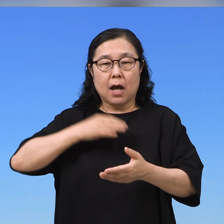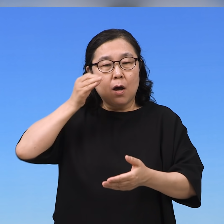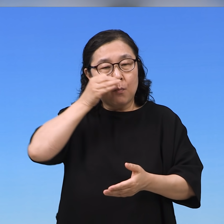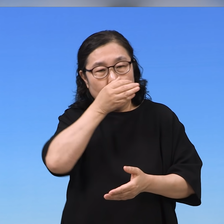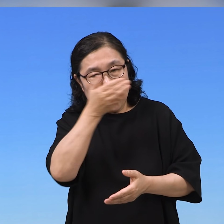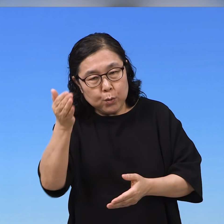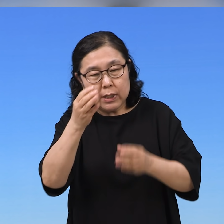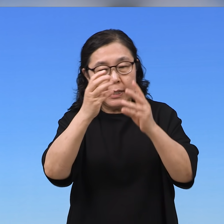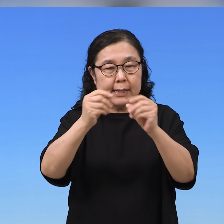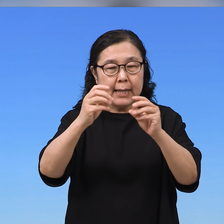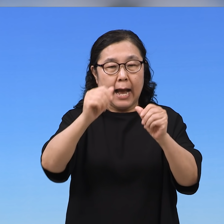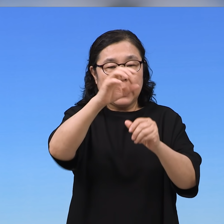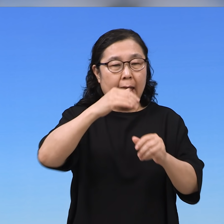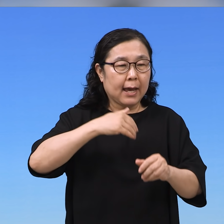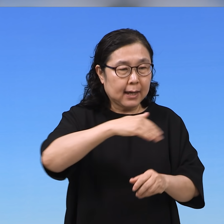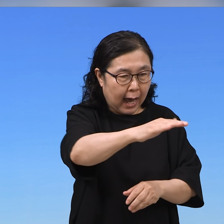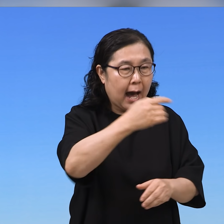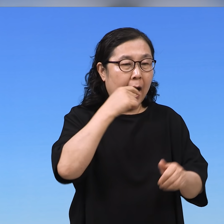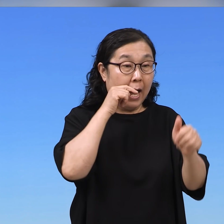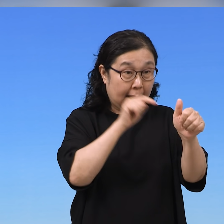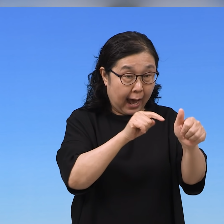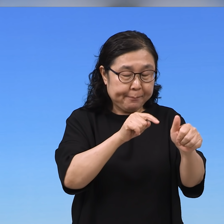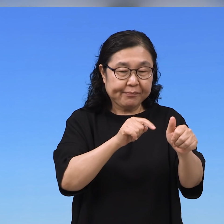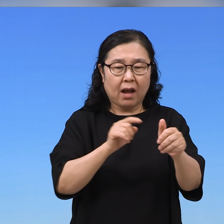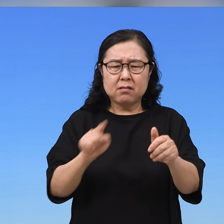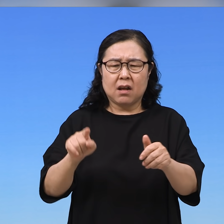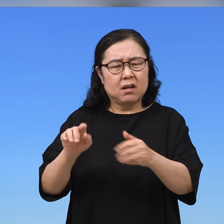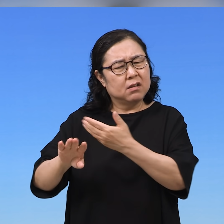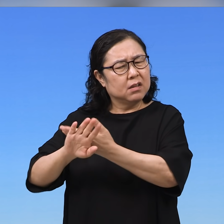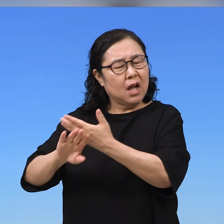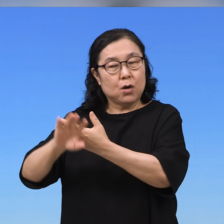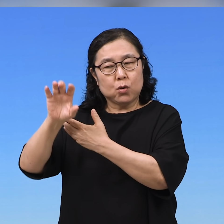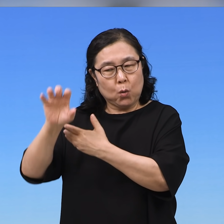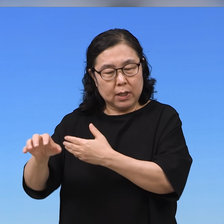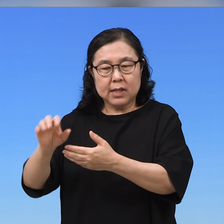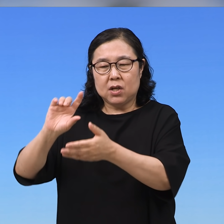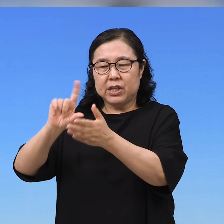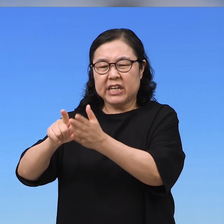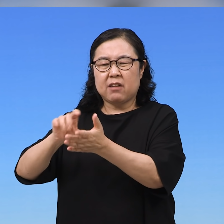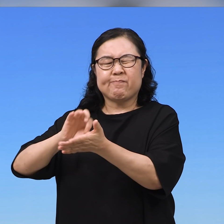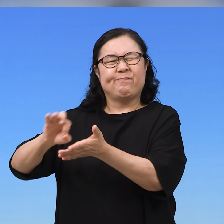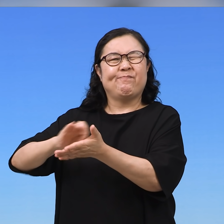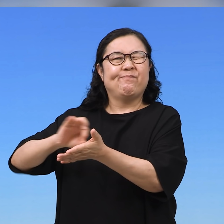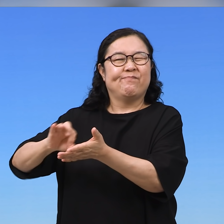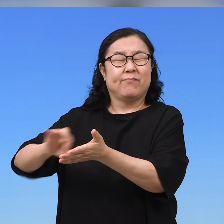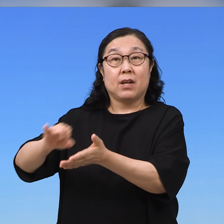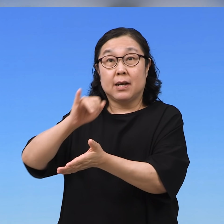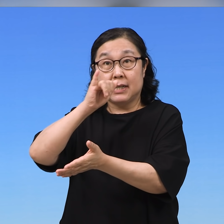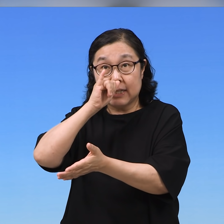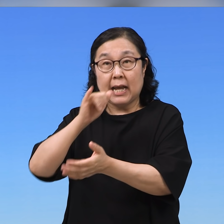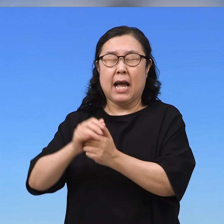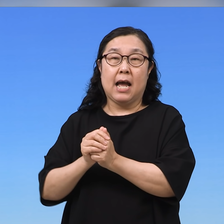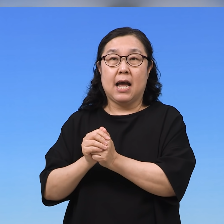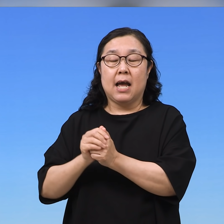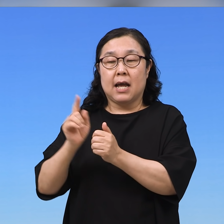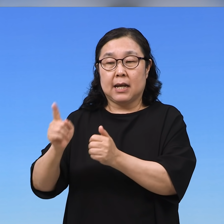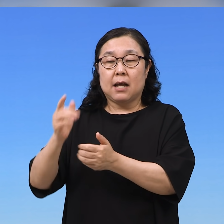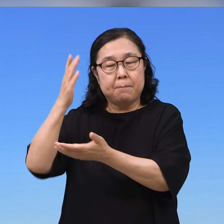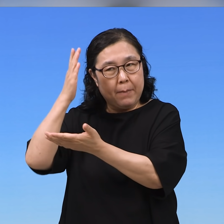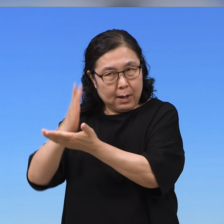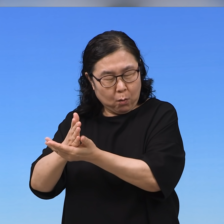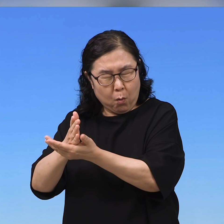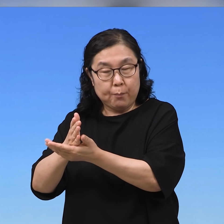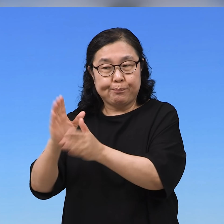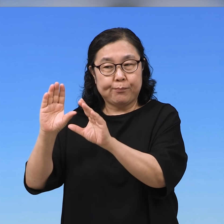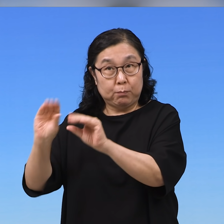보여줄 땅으로 가라는 이 명령을 주시면서 네가 그 엉뚱한 곳에서 지금 세월 낭비하고 있다. 엉뚱한 곳에서 세월